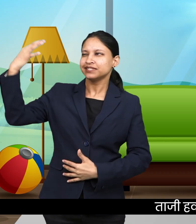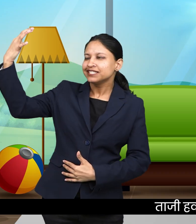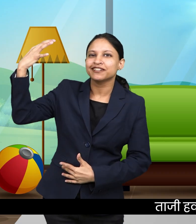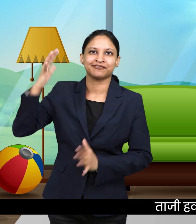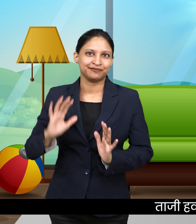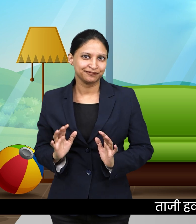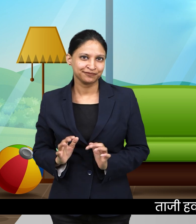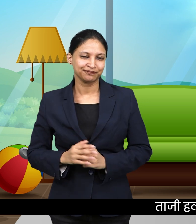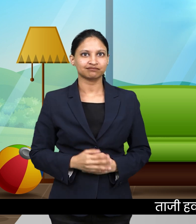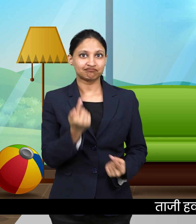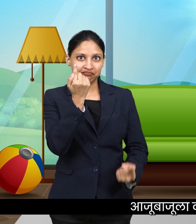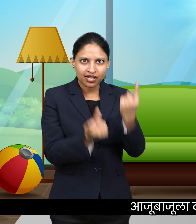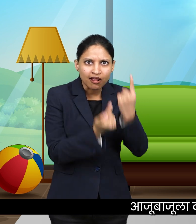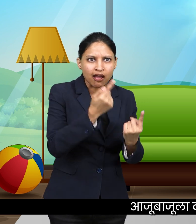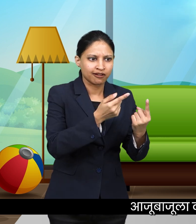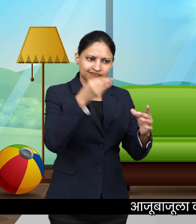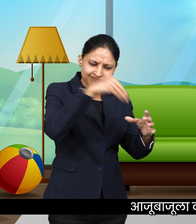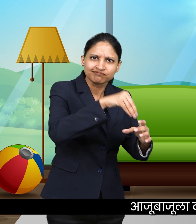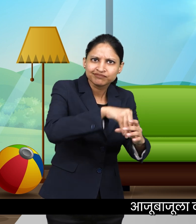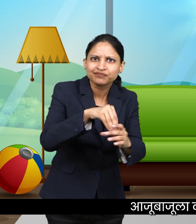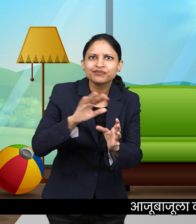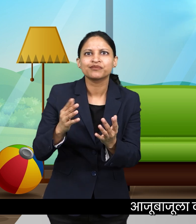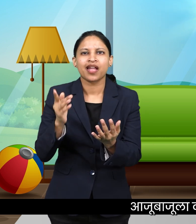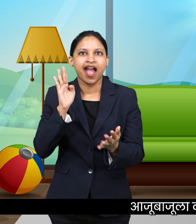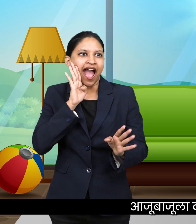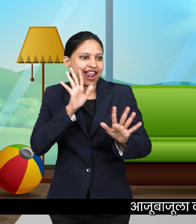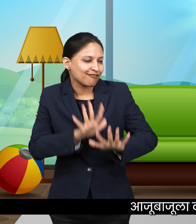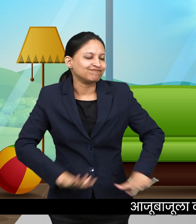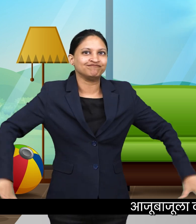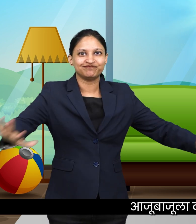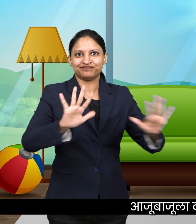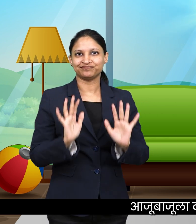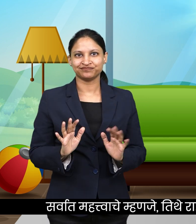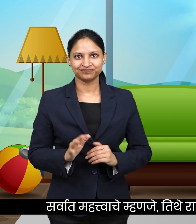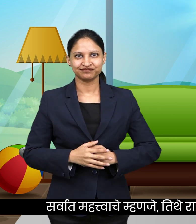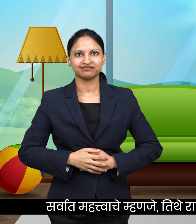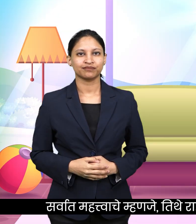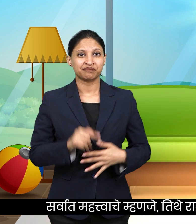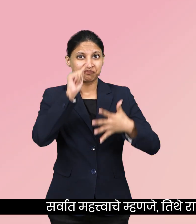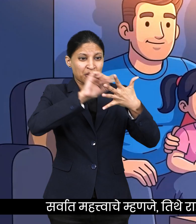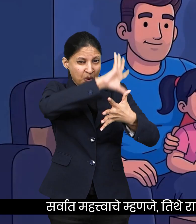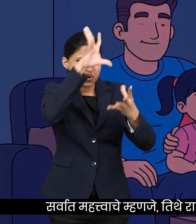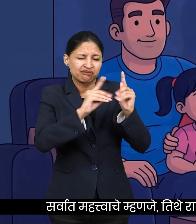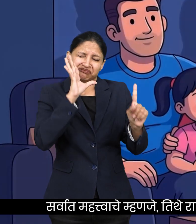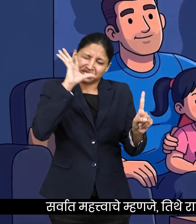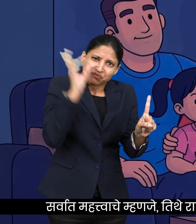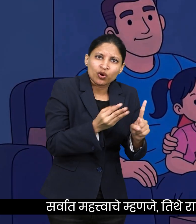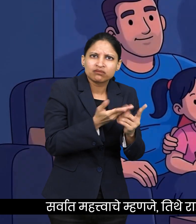आणि सूर्यप्रकाश, आजूबाजूला काही झाडे आणि हिरवळ. सर्वात महत्त्वाचे म्हणजे